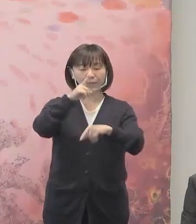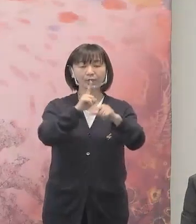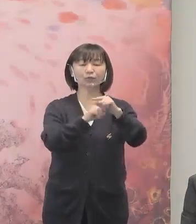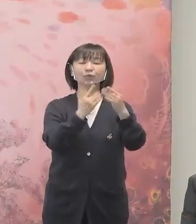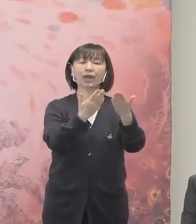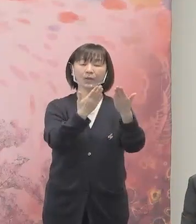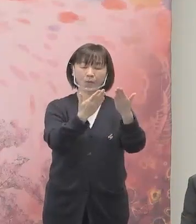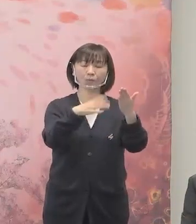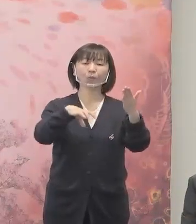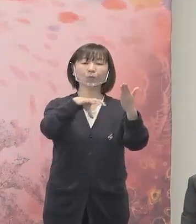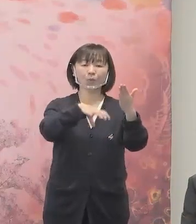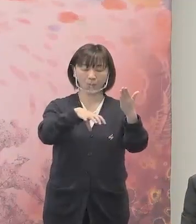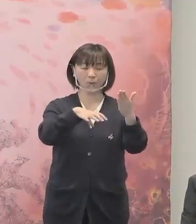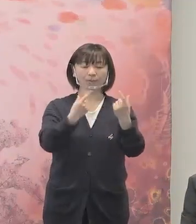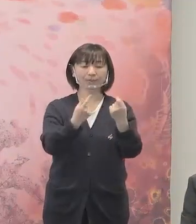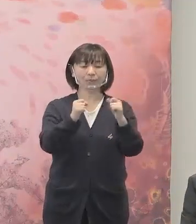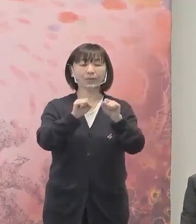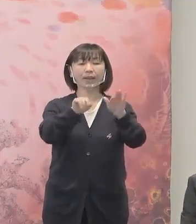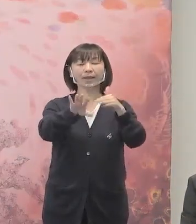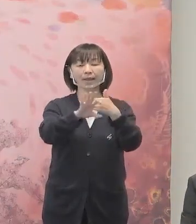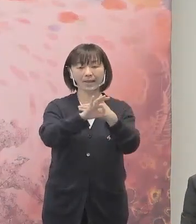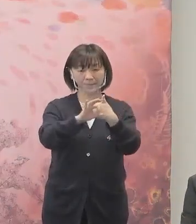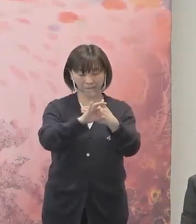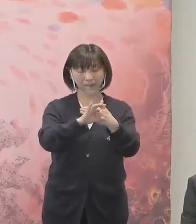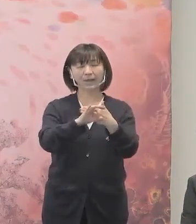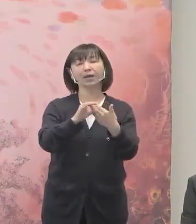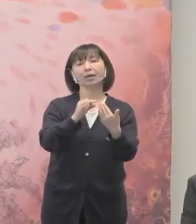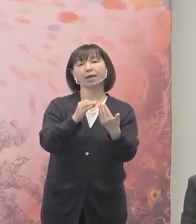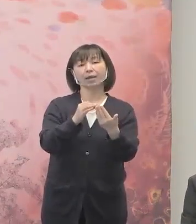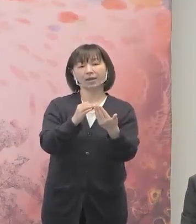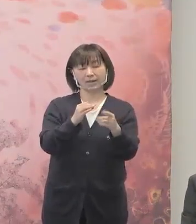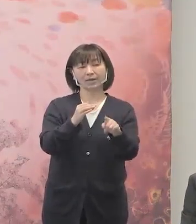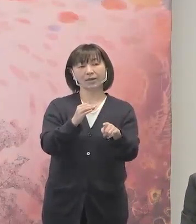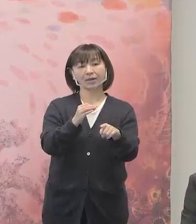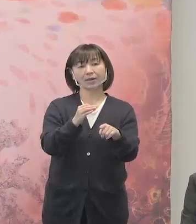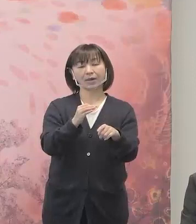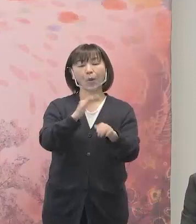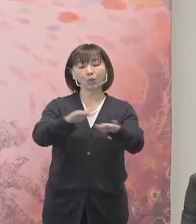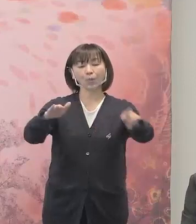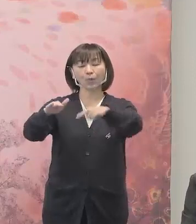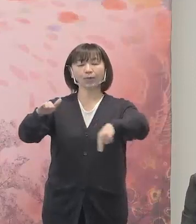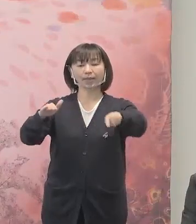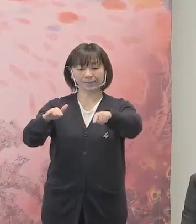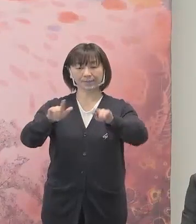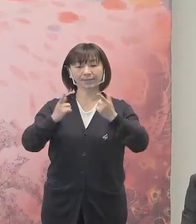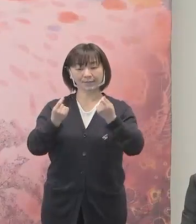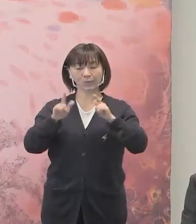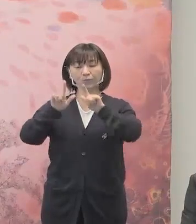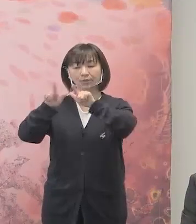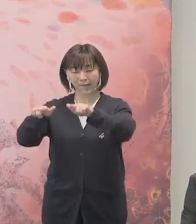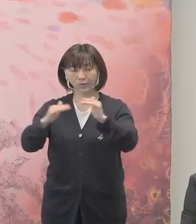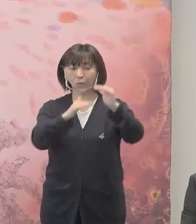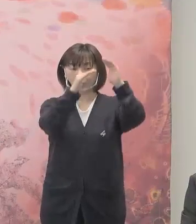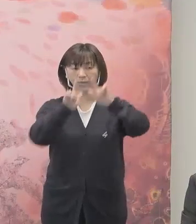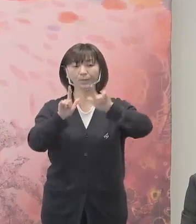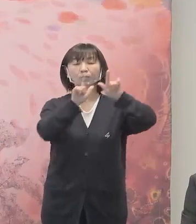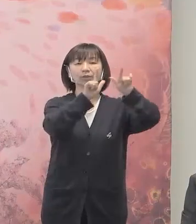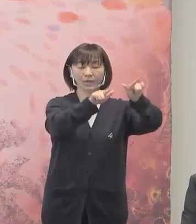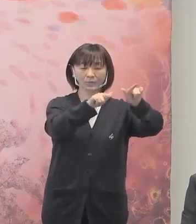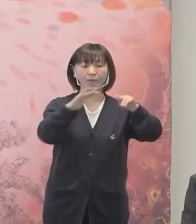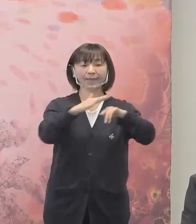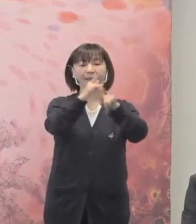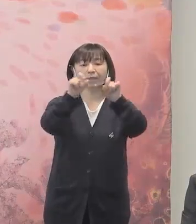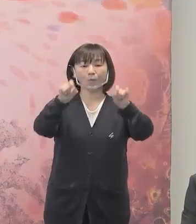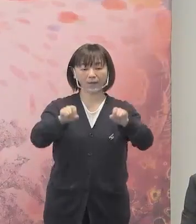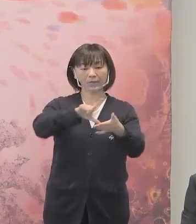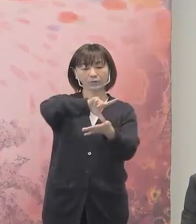管しているところできちんとやればこういうことを我々主張してきたはずですよというのを子どもたちに伝え、大人に伝えることで浪岡という